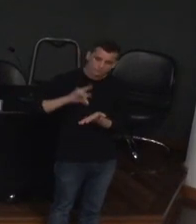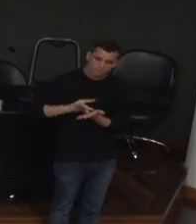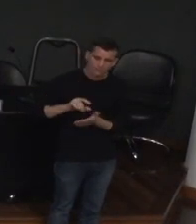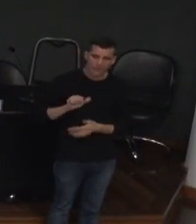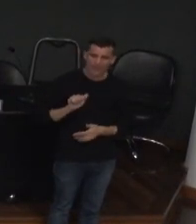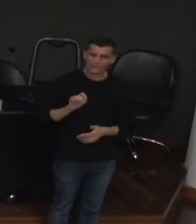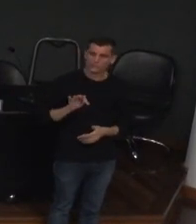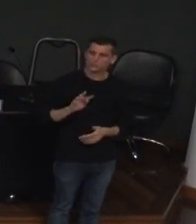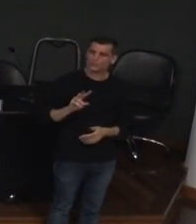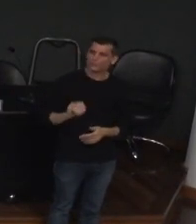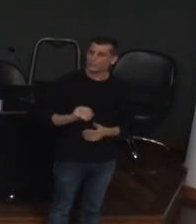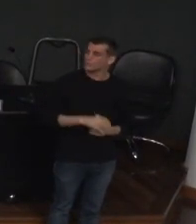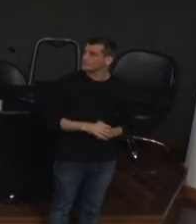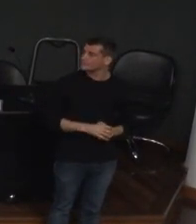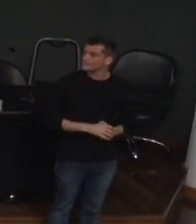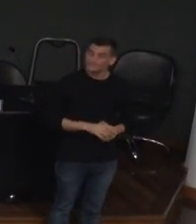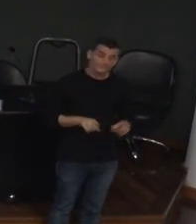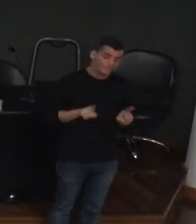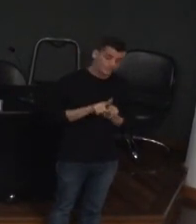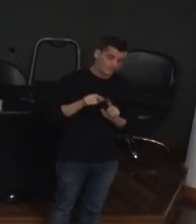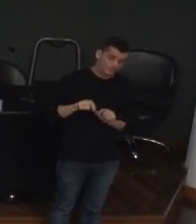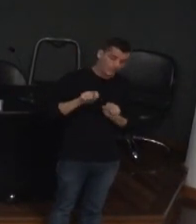ficou o vazamento e a segurança digital.